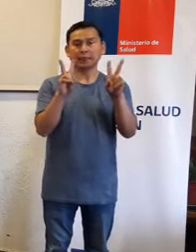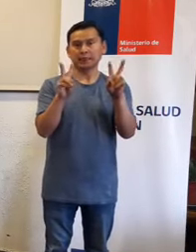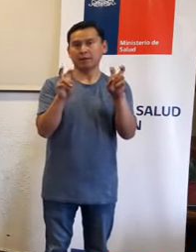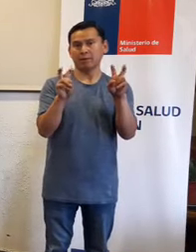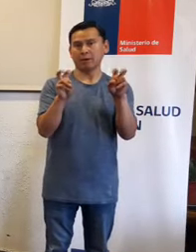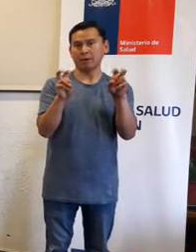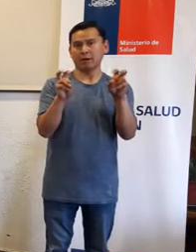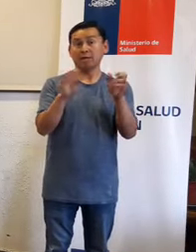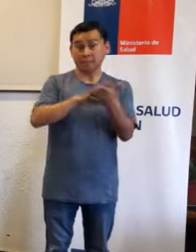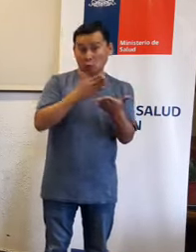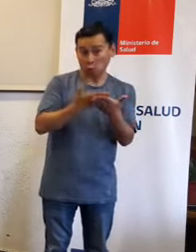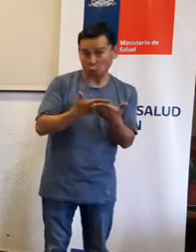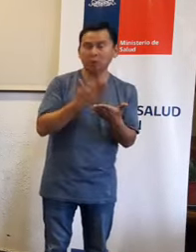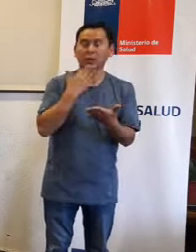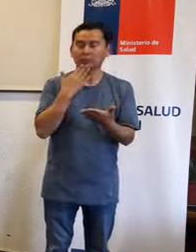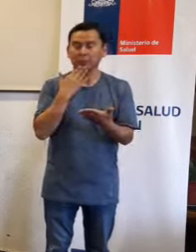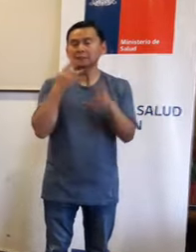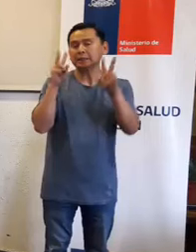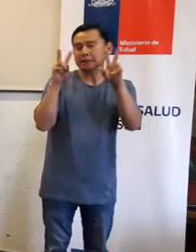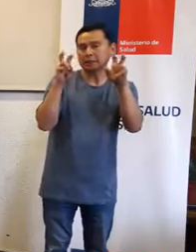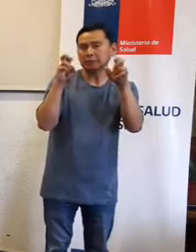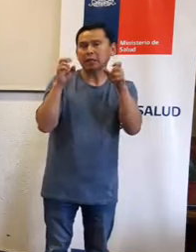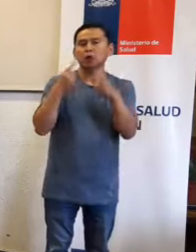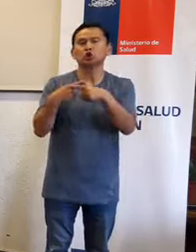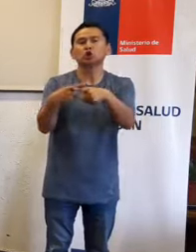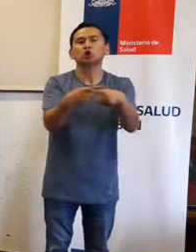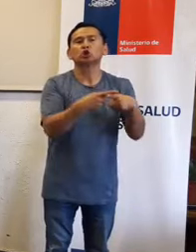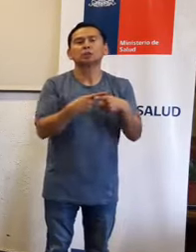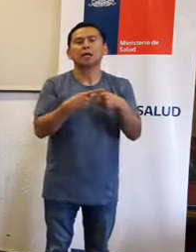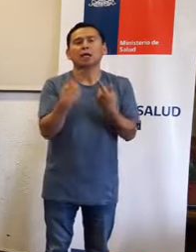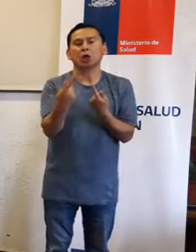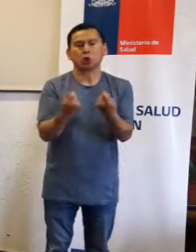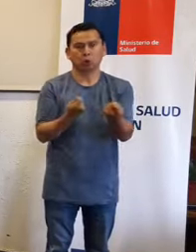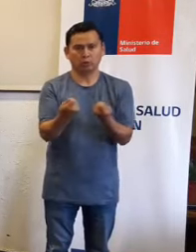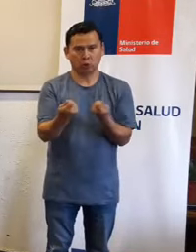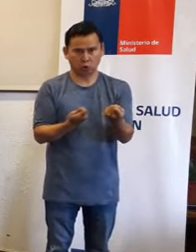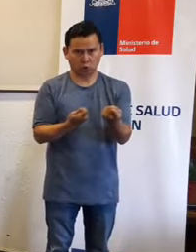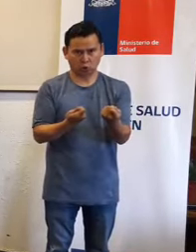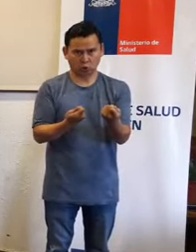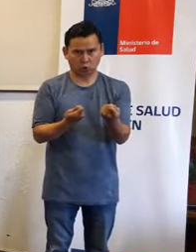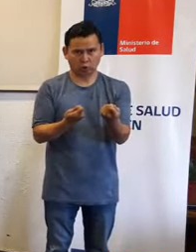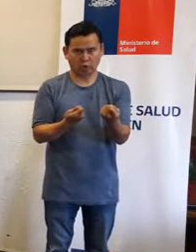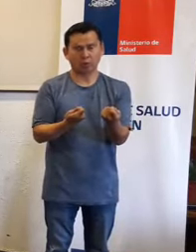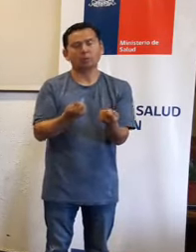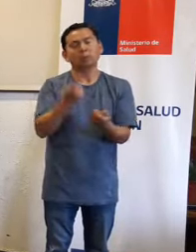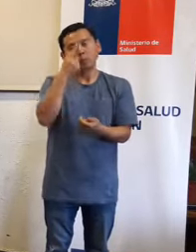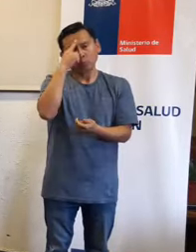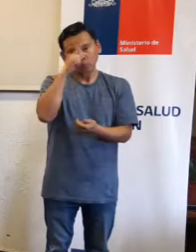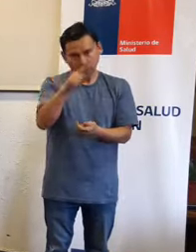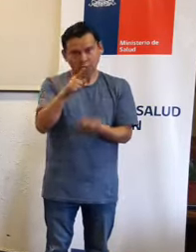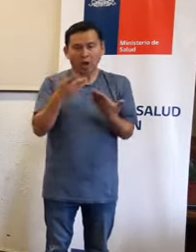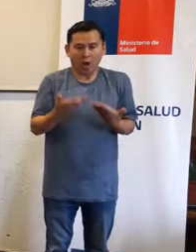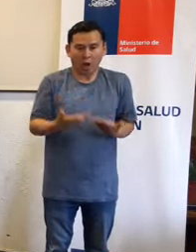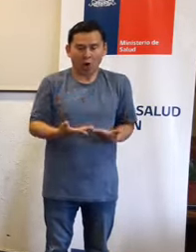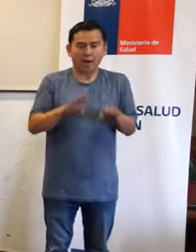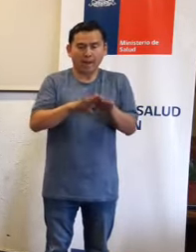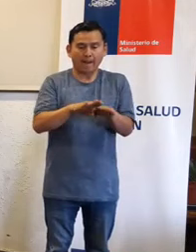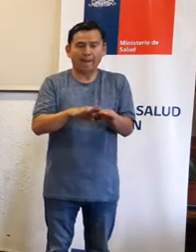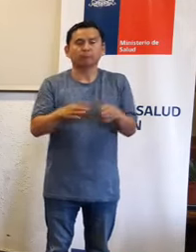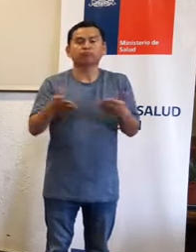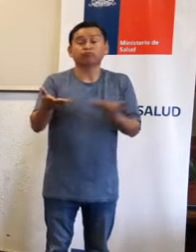sanitario, sino que también en el social y económico y es por eso que conformamos la Mesa